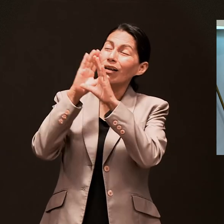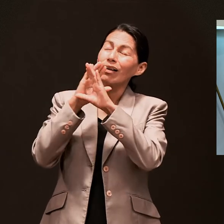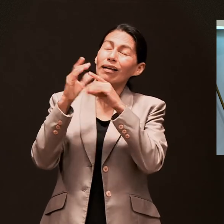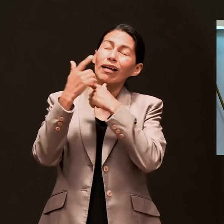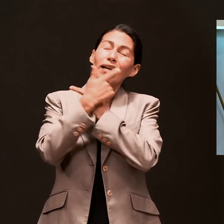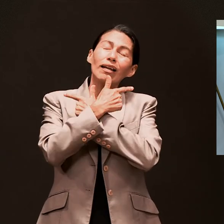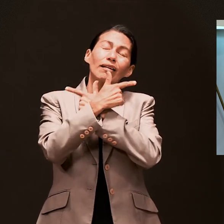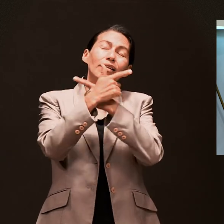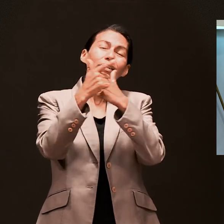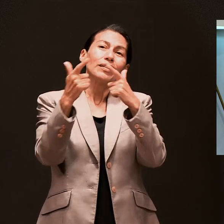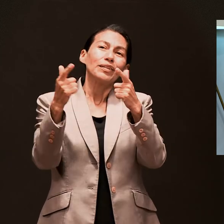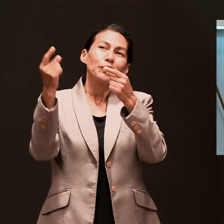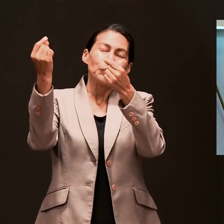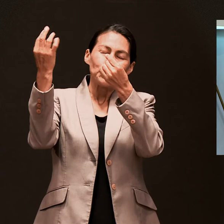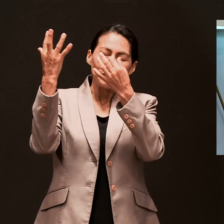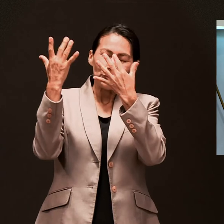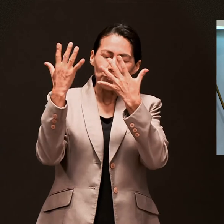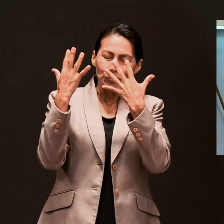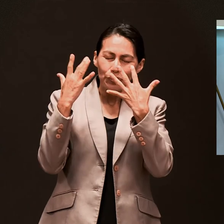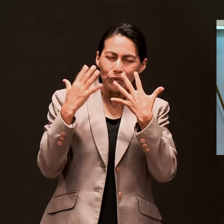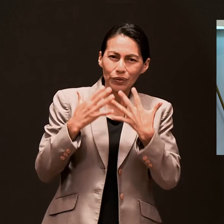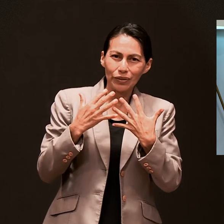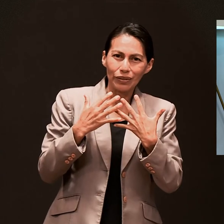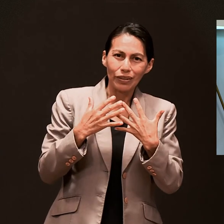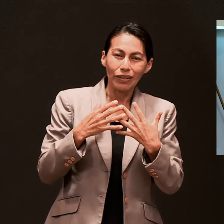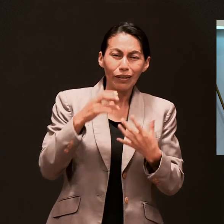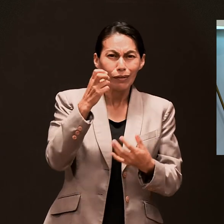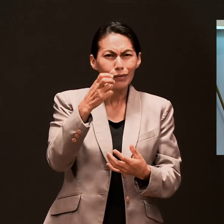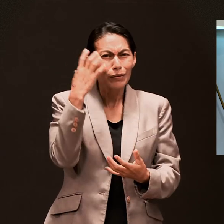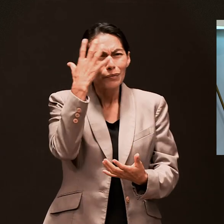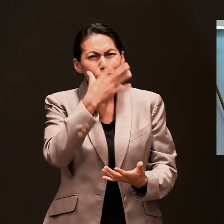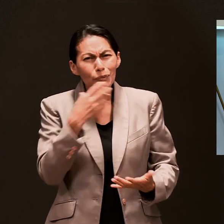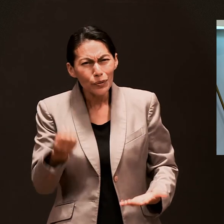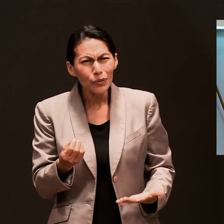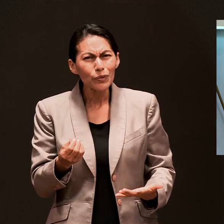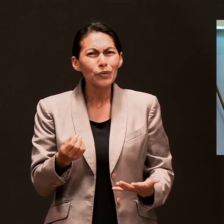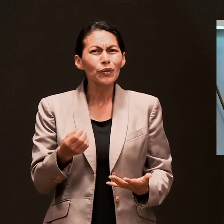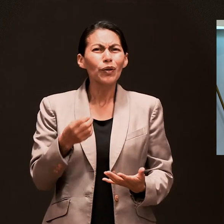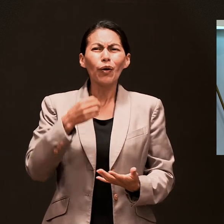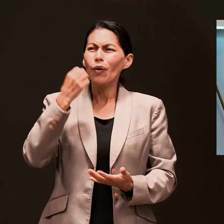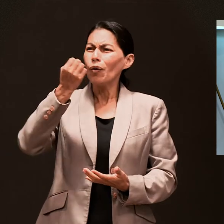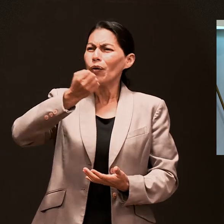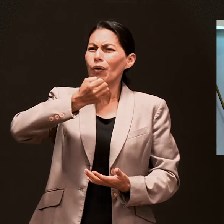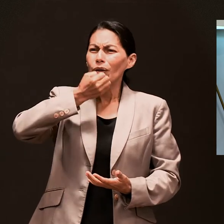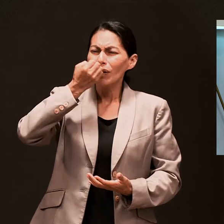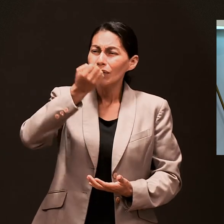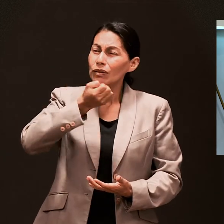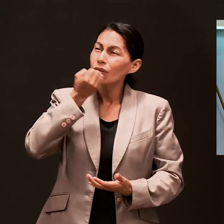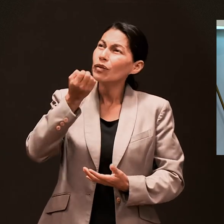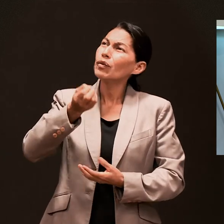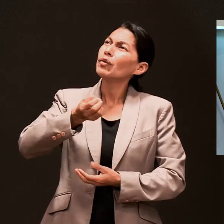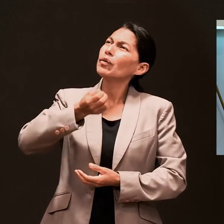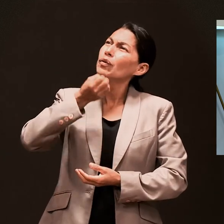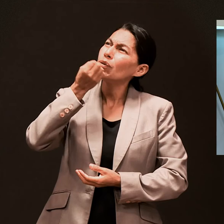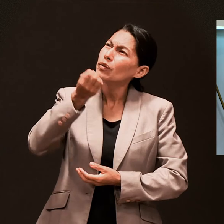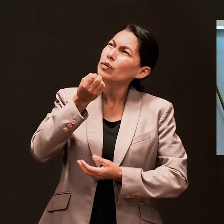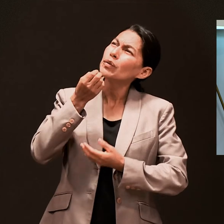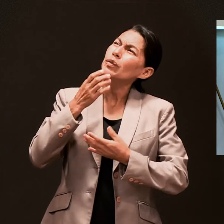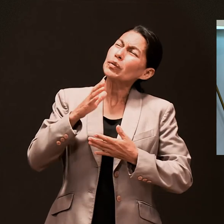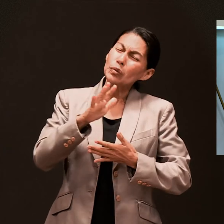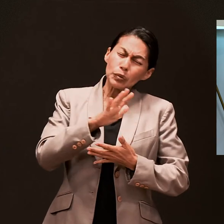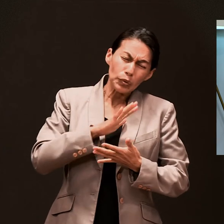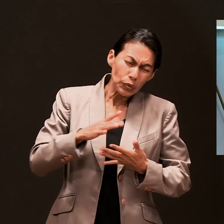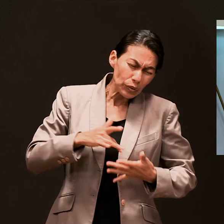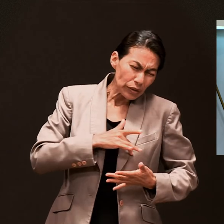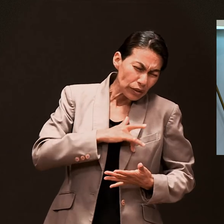qué maravilloso tener la provisión de la oración para poder derramar nuestras súplicas